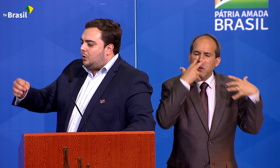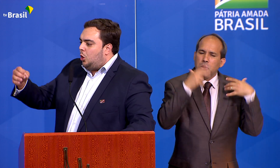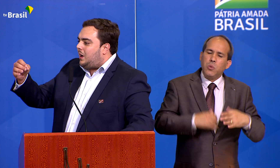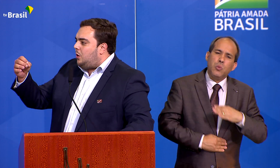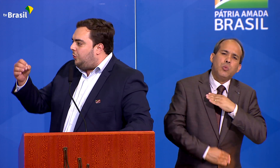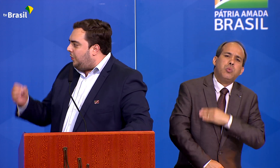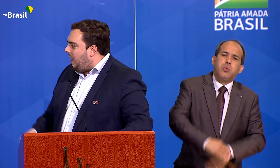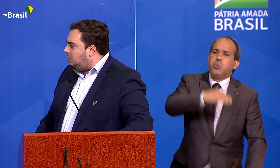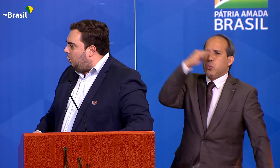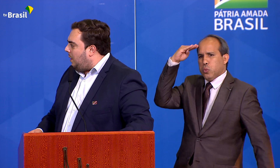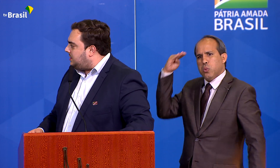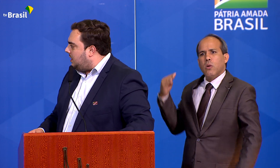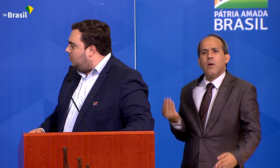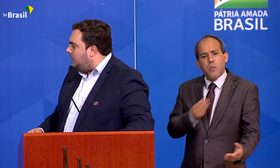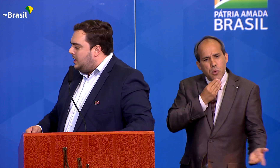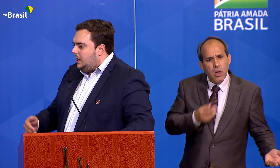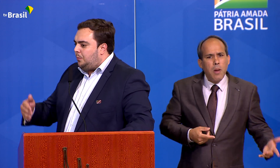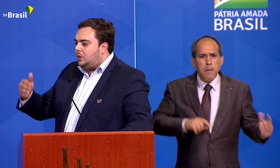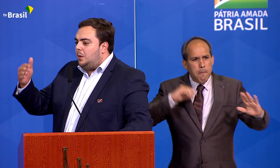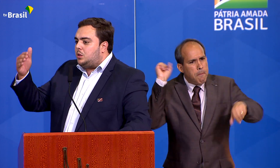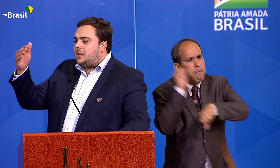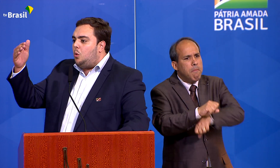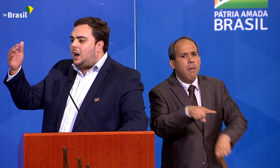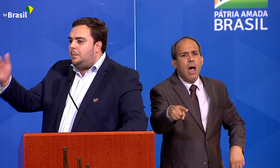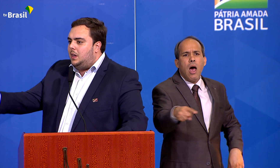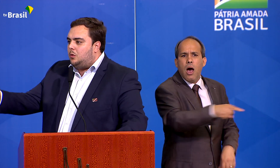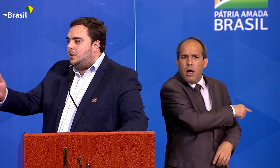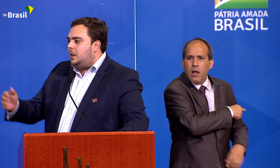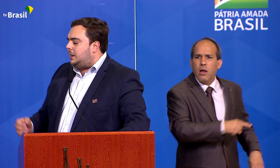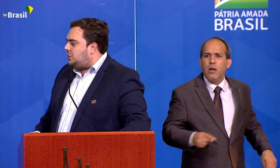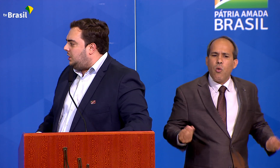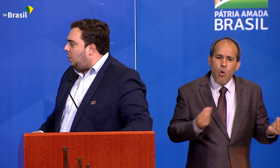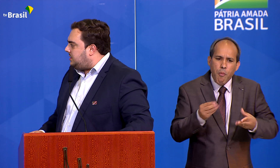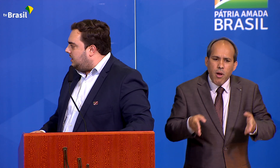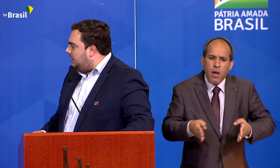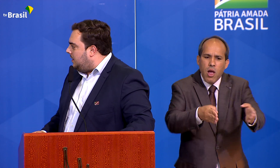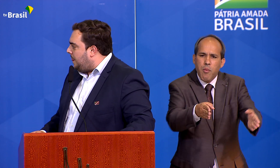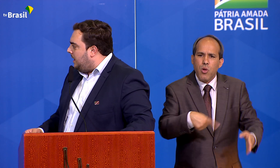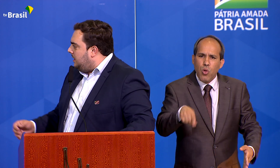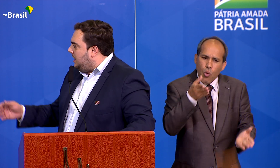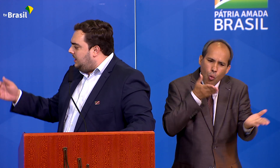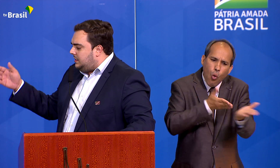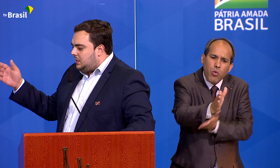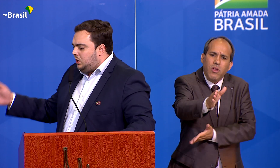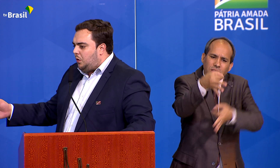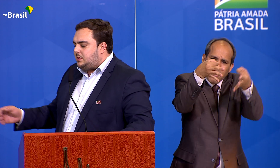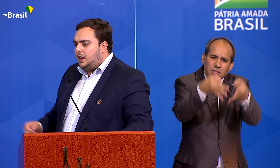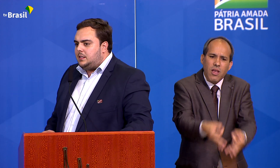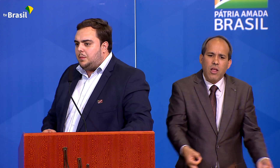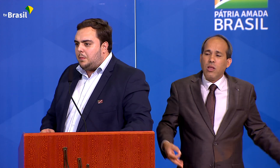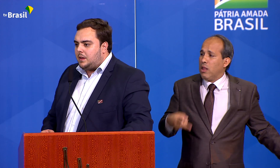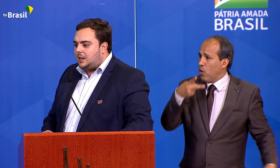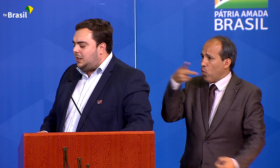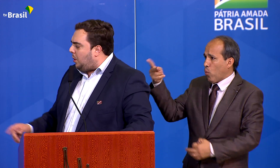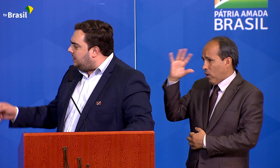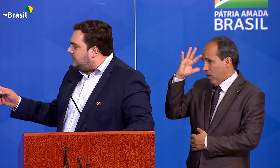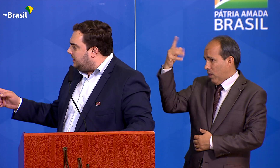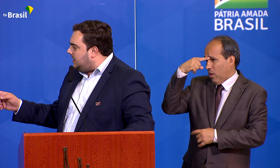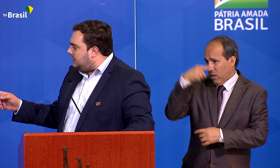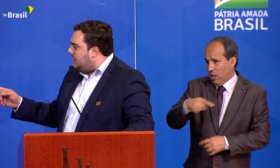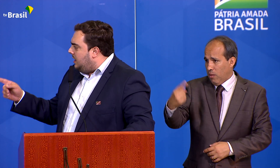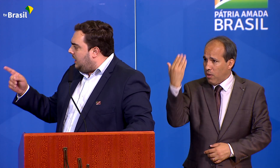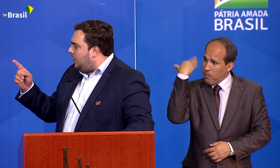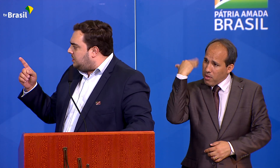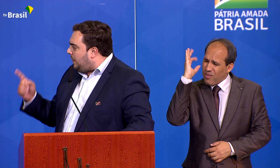ânimos é colocar um freio de arrumação e poder mostrar um caminho em que a gente possa seguir e a decisão de vossa excelência' semana